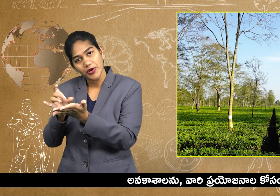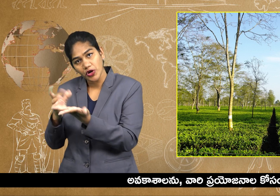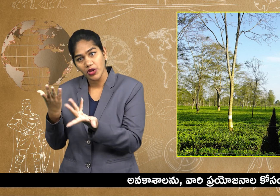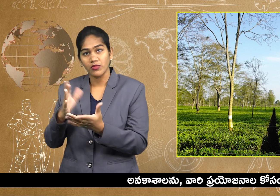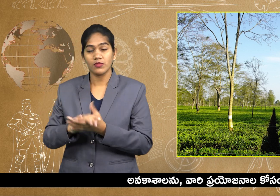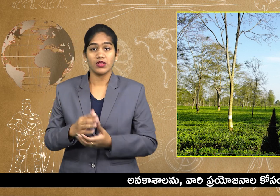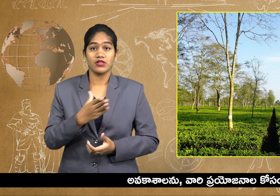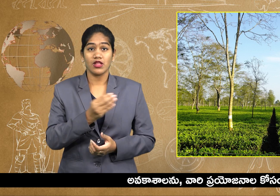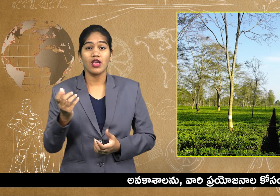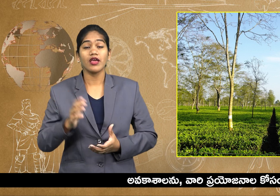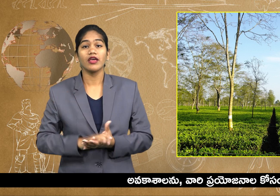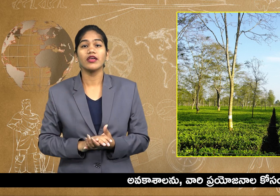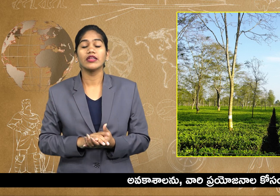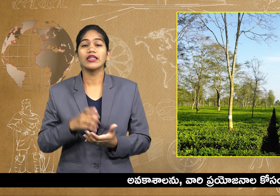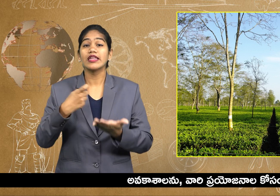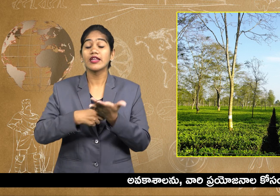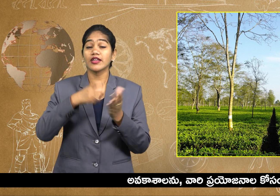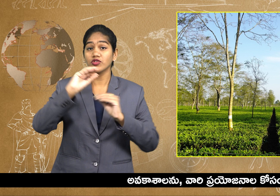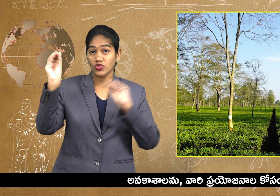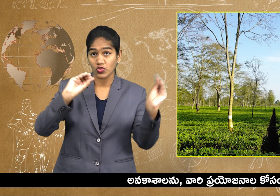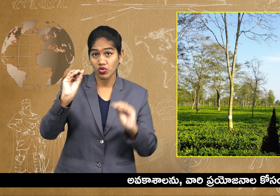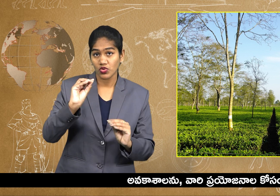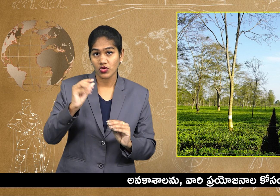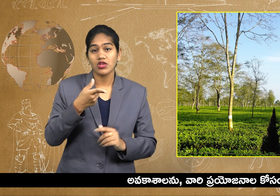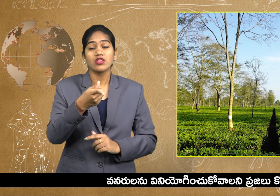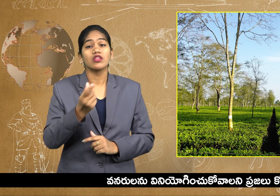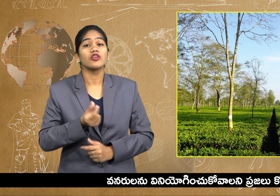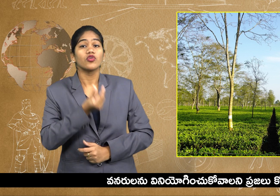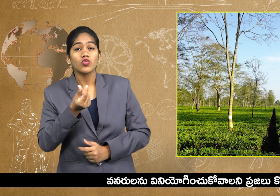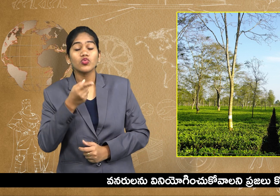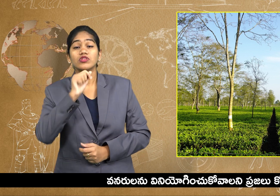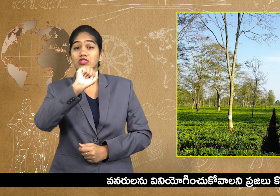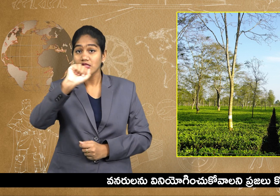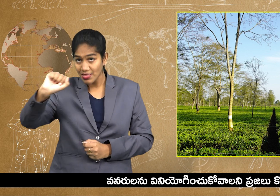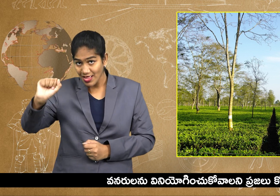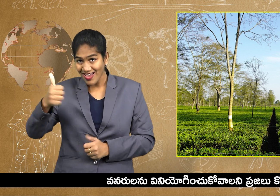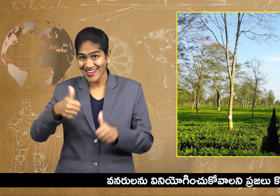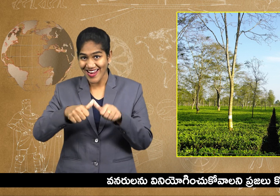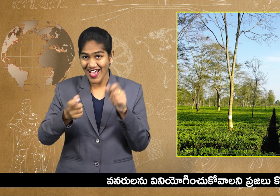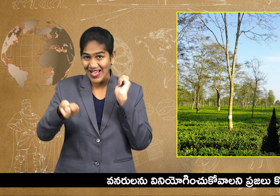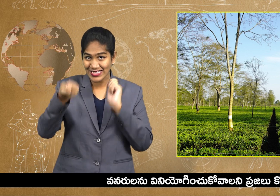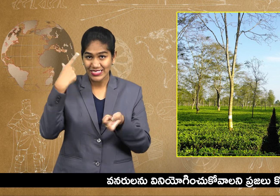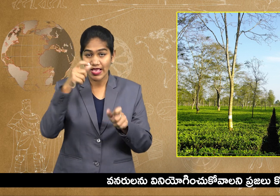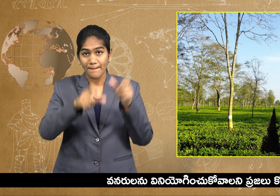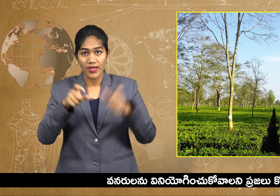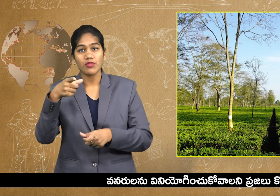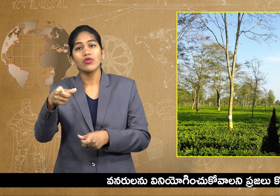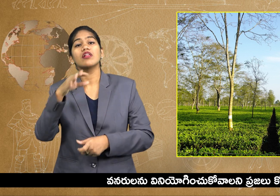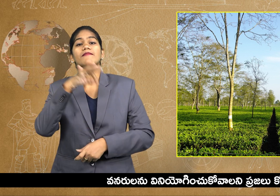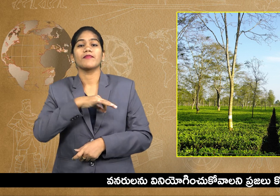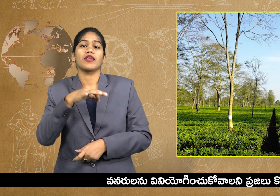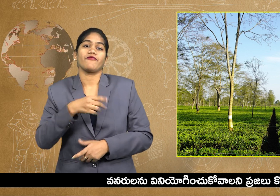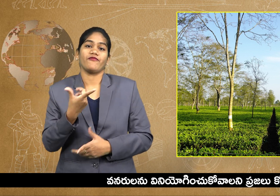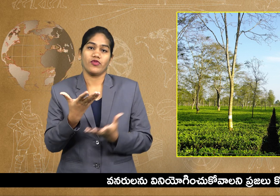ఉపాధి అవకాశాలను, వారి ప్రయోజనాల కోసం వనరులను వినియోగించుకోవాలని ప్రజలు కోరారు.